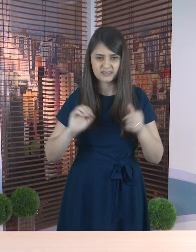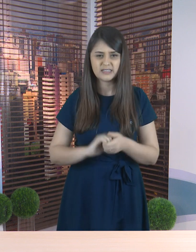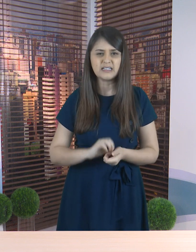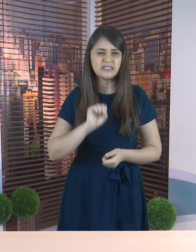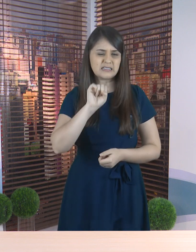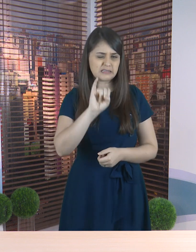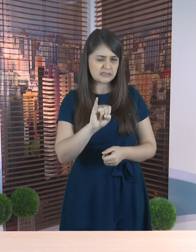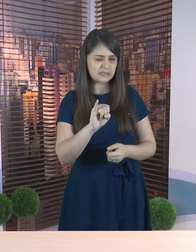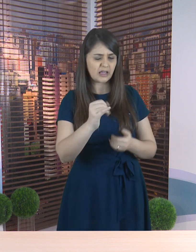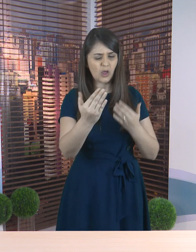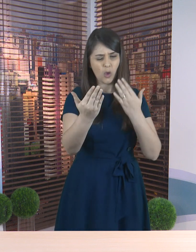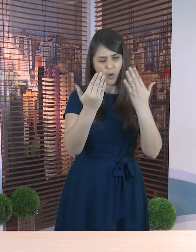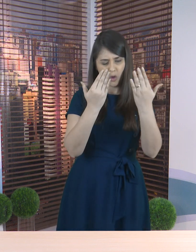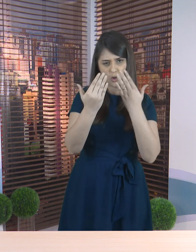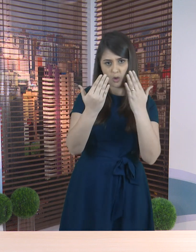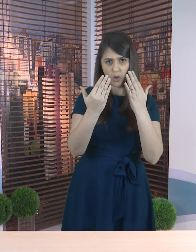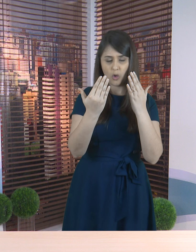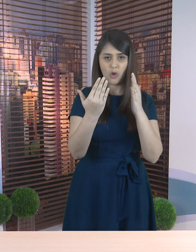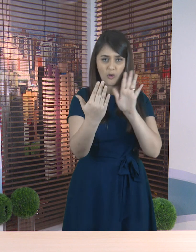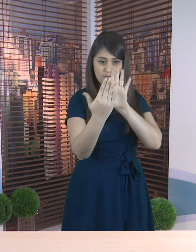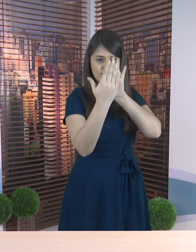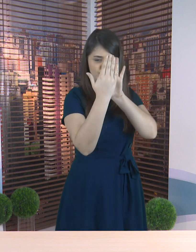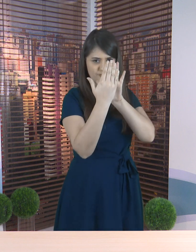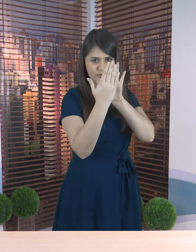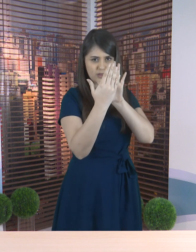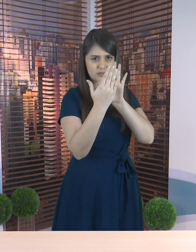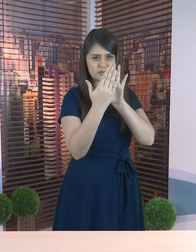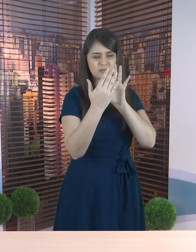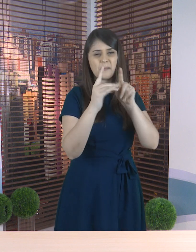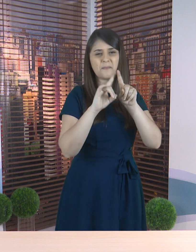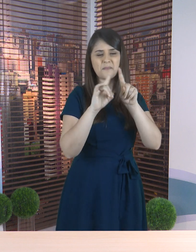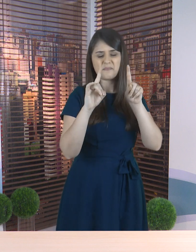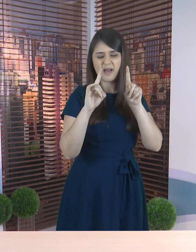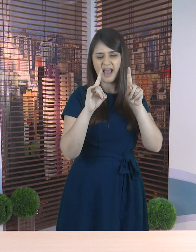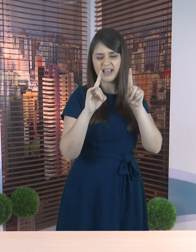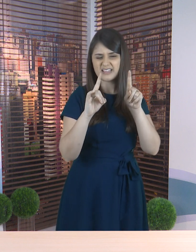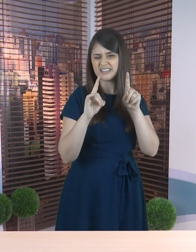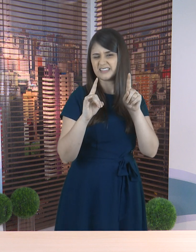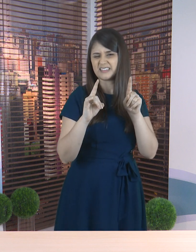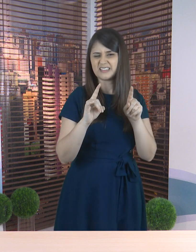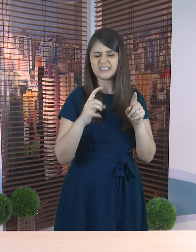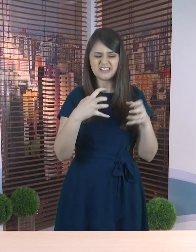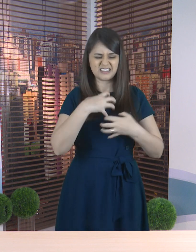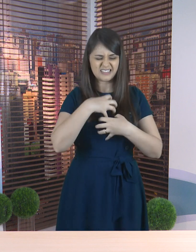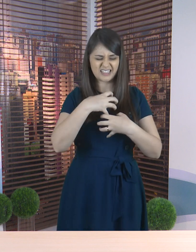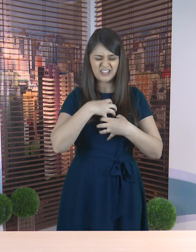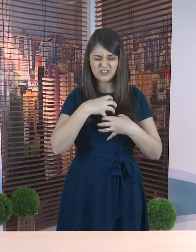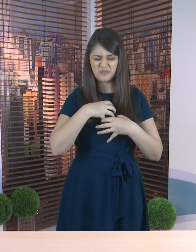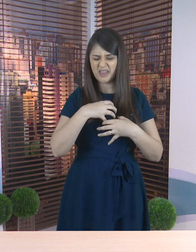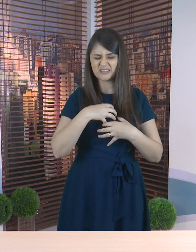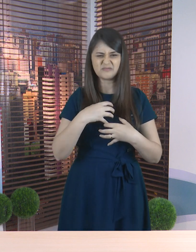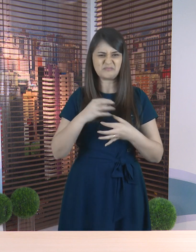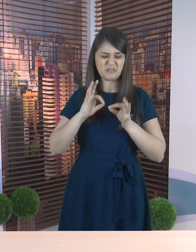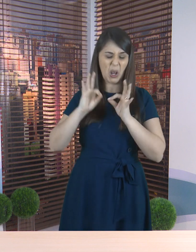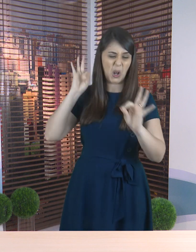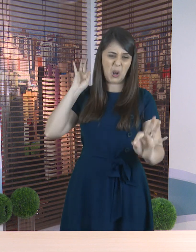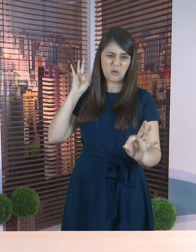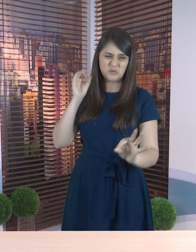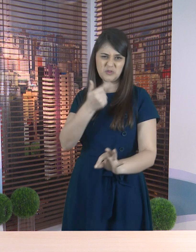as descargas de acidez não param por aí. Zofar continua. Uma vez que ele está convicto do pecado